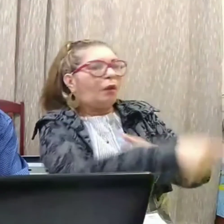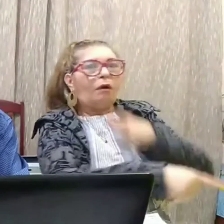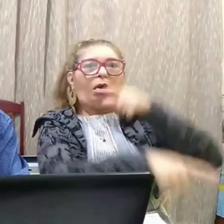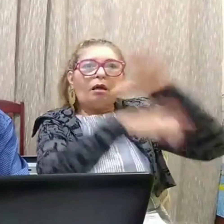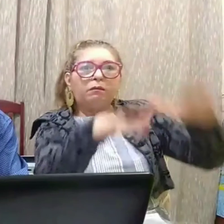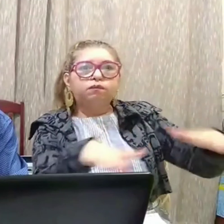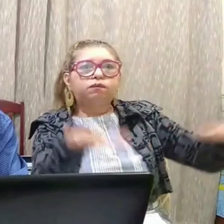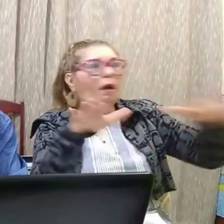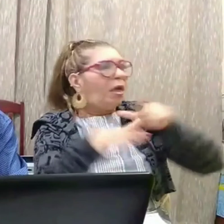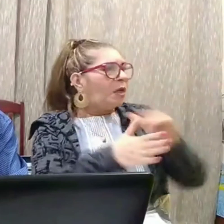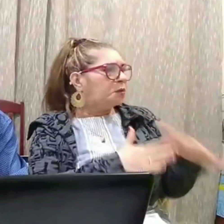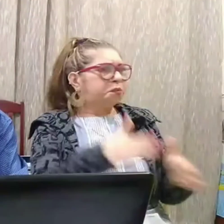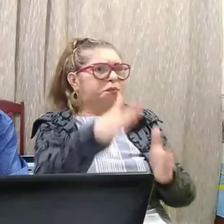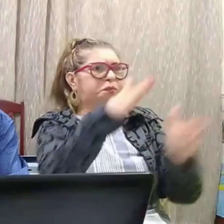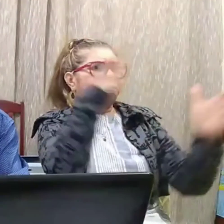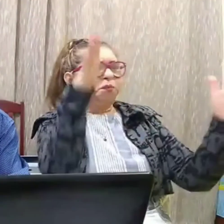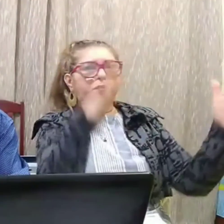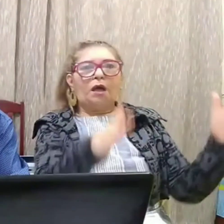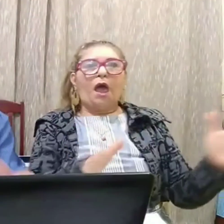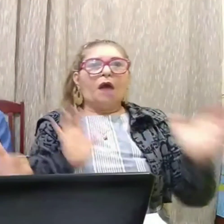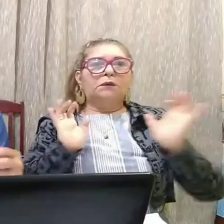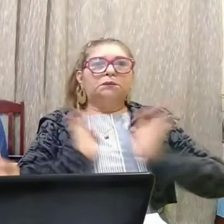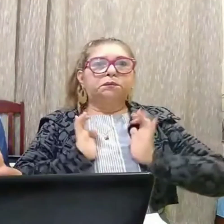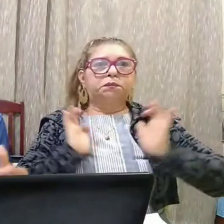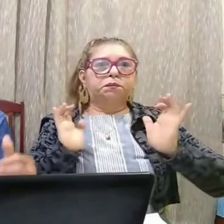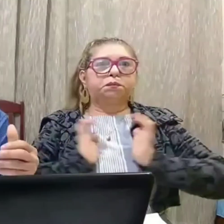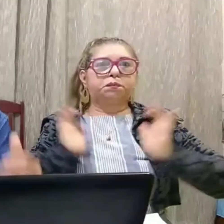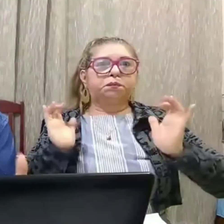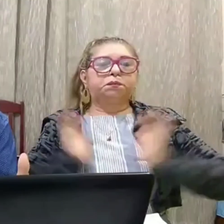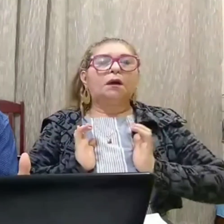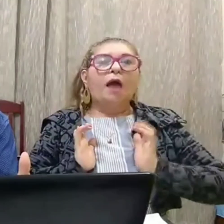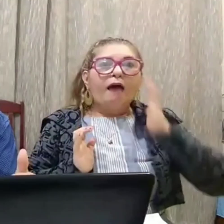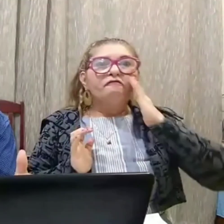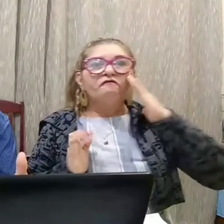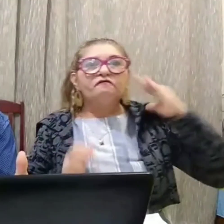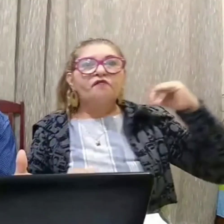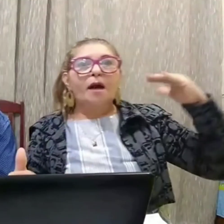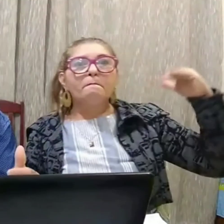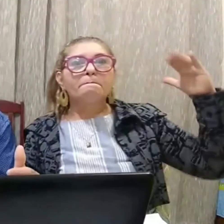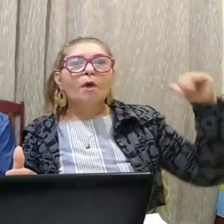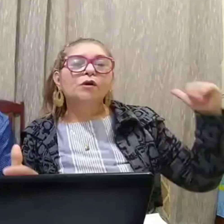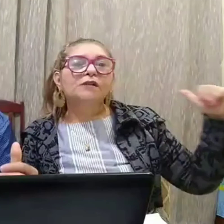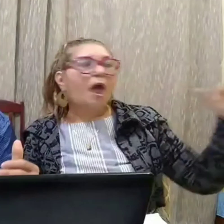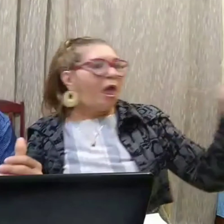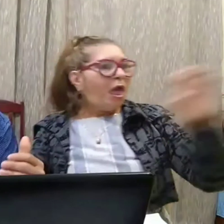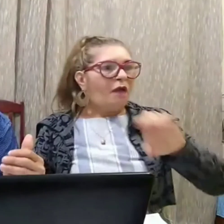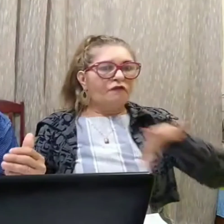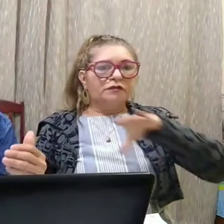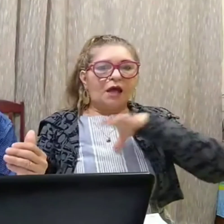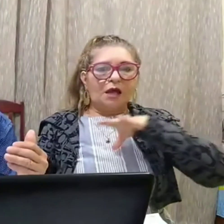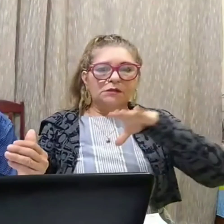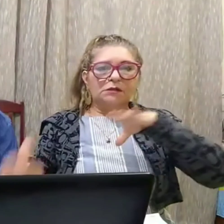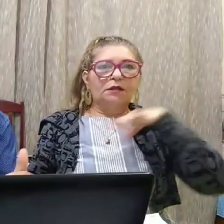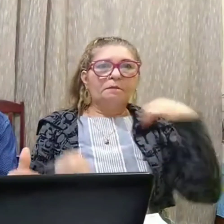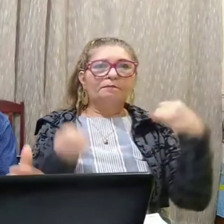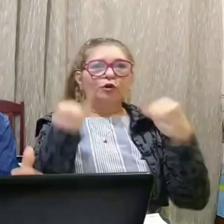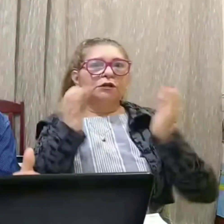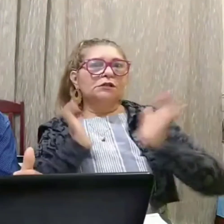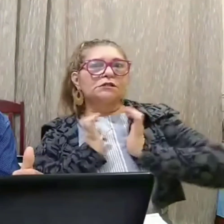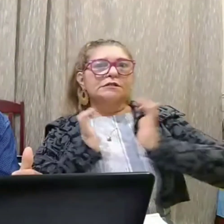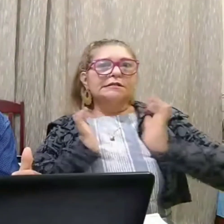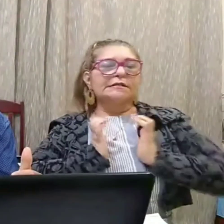A posição de Éfeso era muito privilegiada e por isso ela se tornou uma das cidades mais ricas